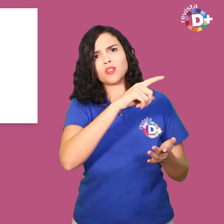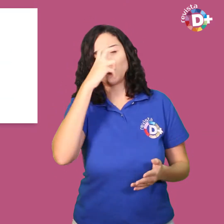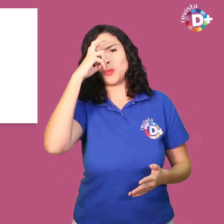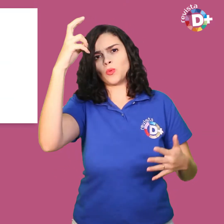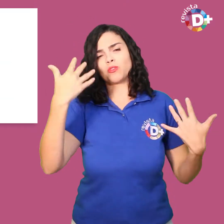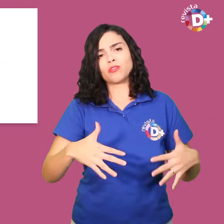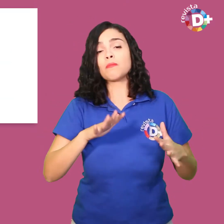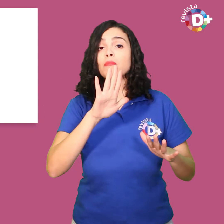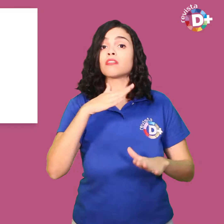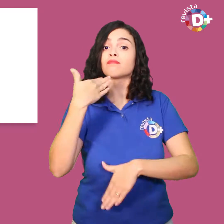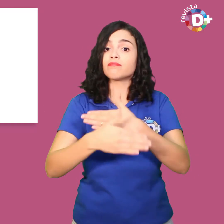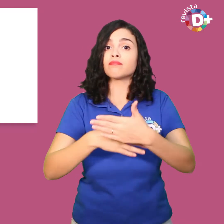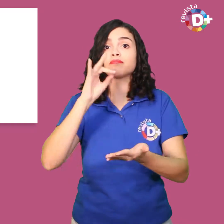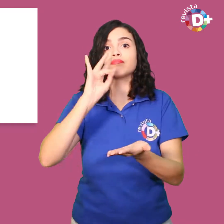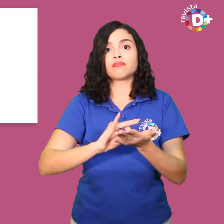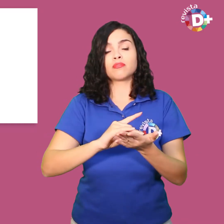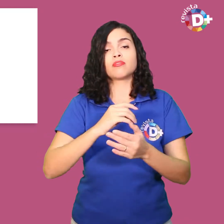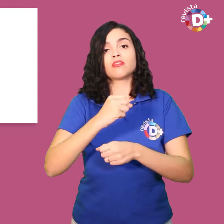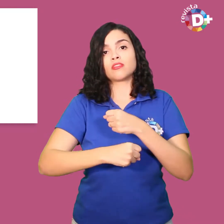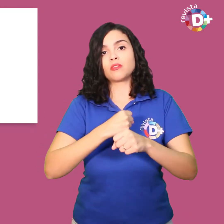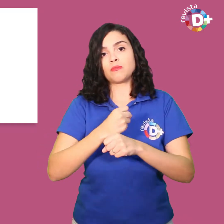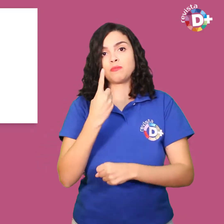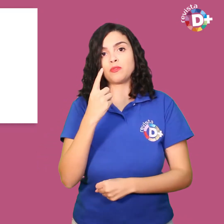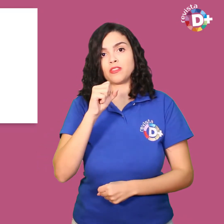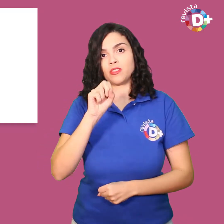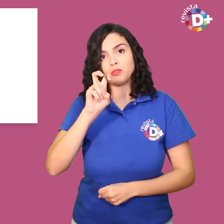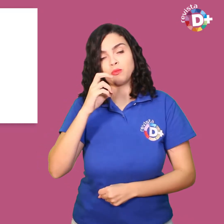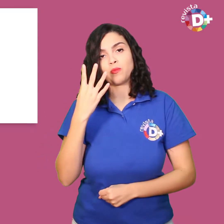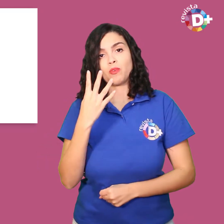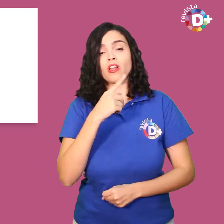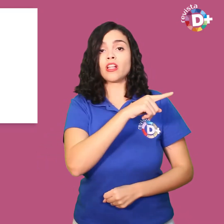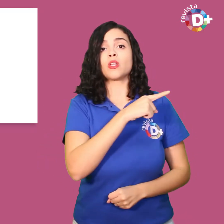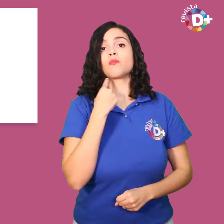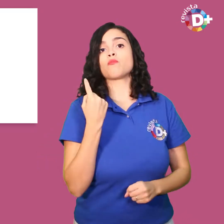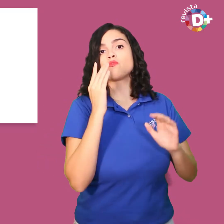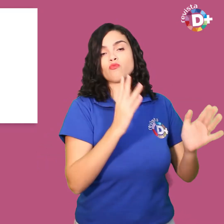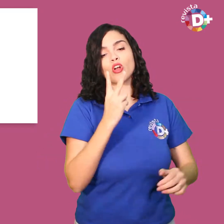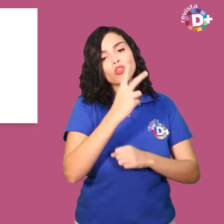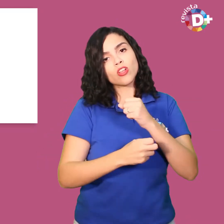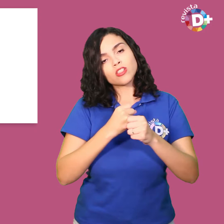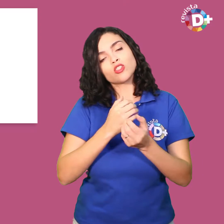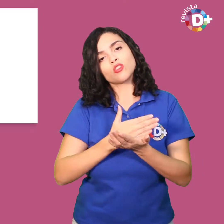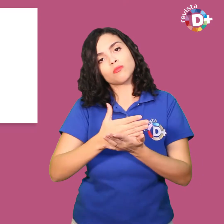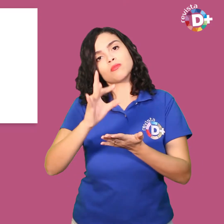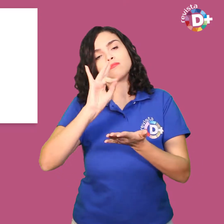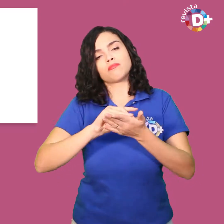oficial do sistema só ocorreu em 1854, 2 anos depois da morte de seu inventor, aos 43 anos